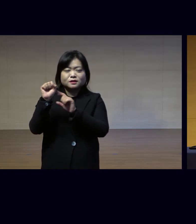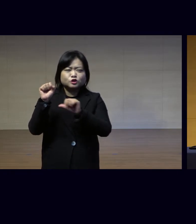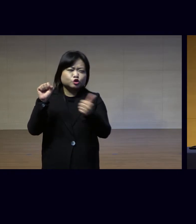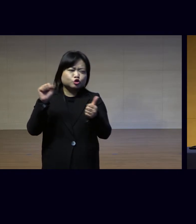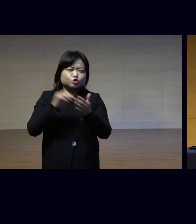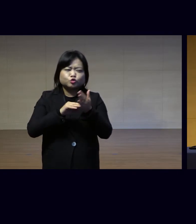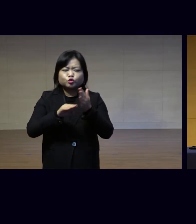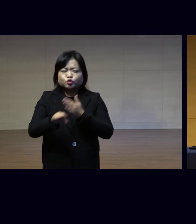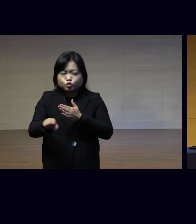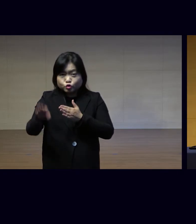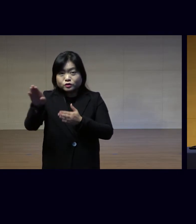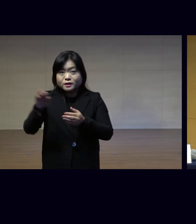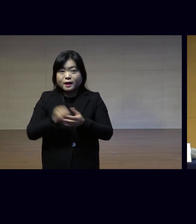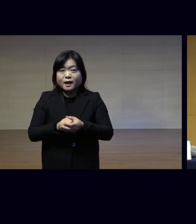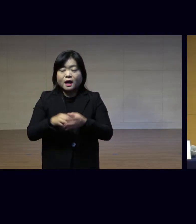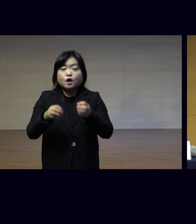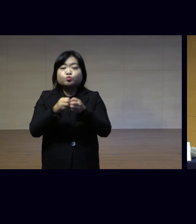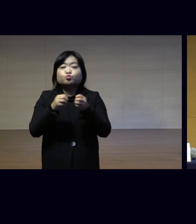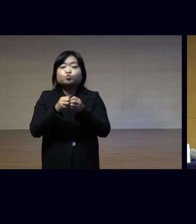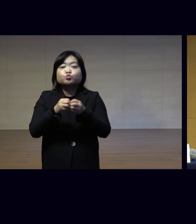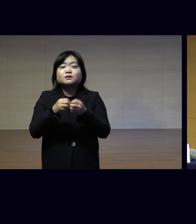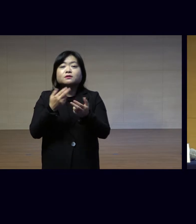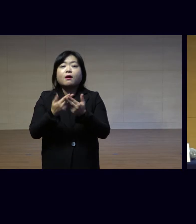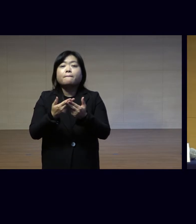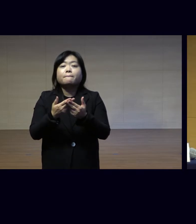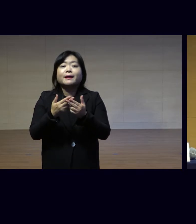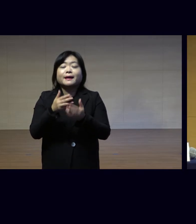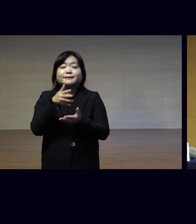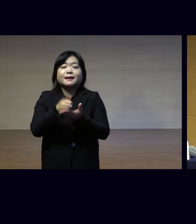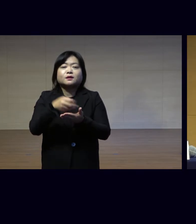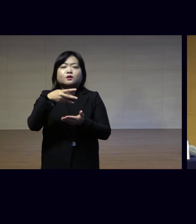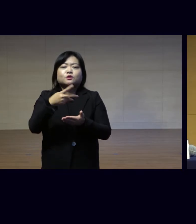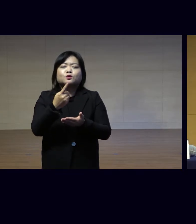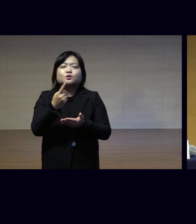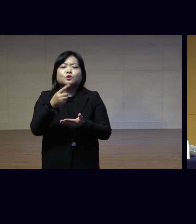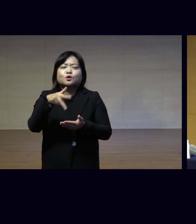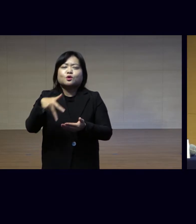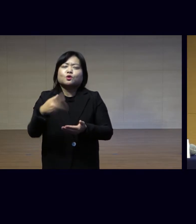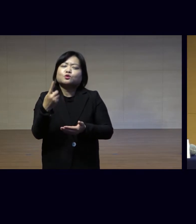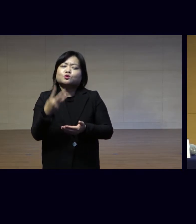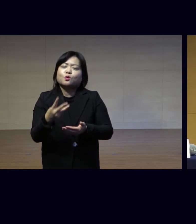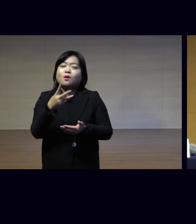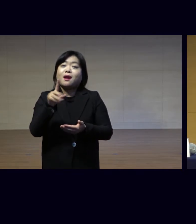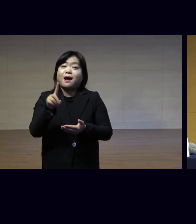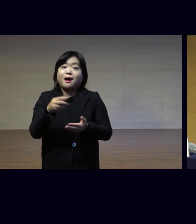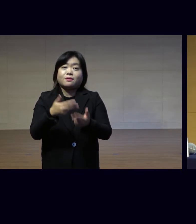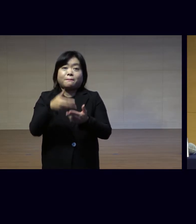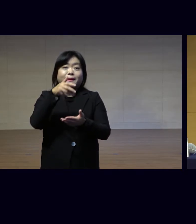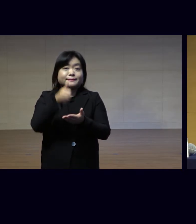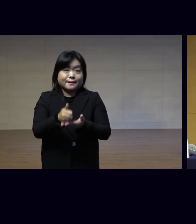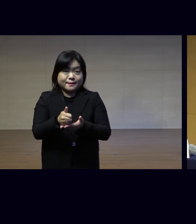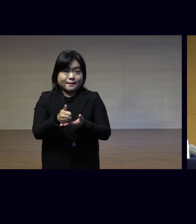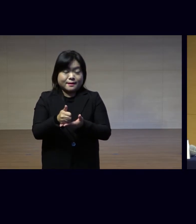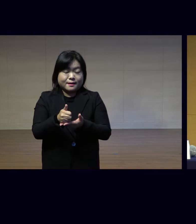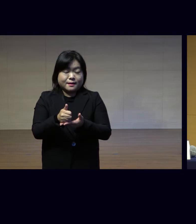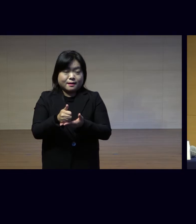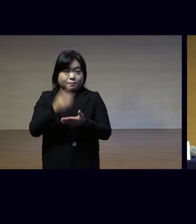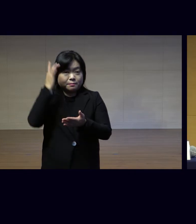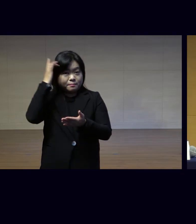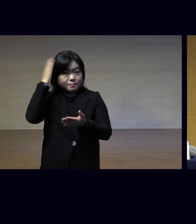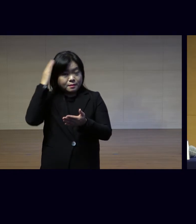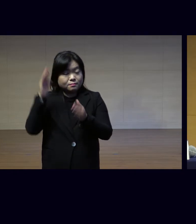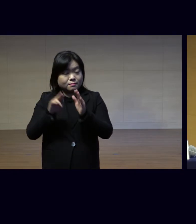한참 있다가 그 당시에 문인협회장이 졸라였어요. 졸라였나 위고였나? 아우 제가 지금 왔다 갔다